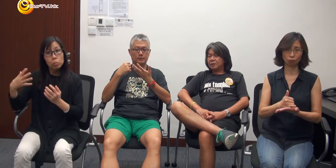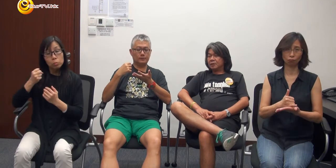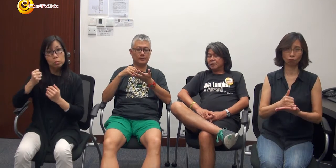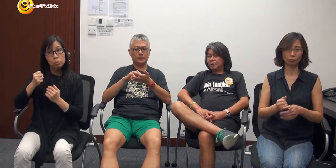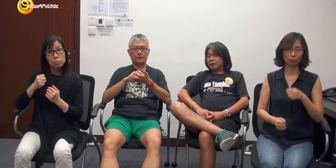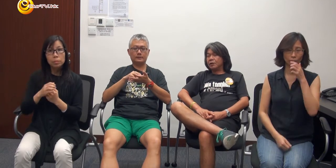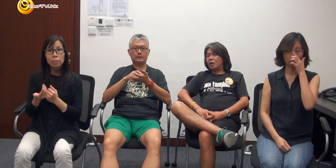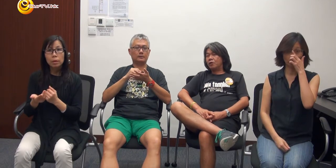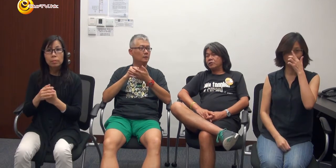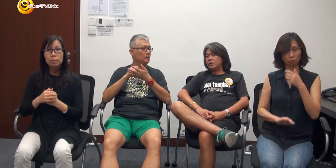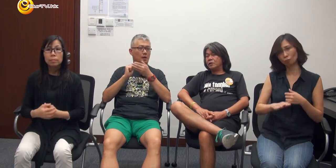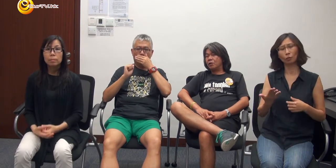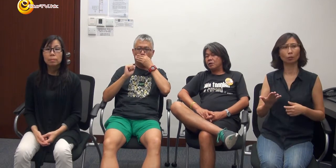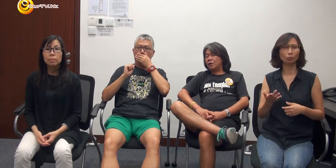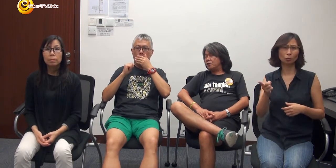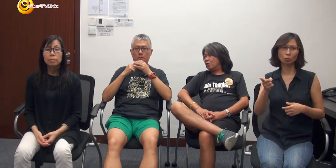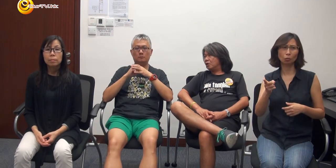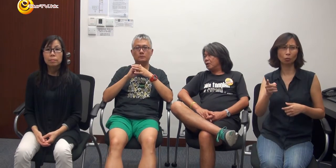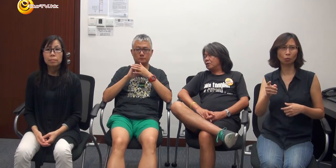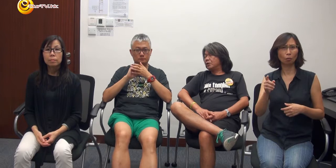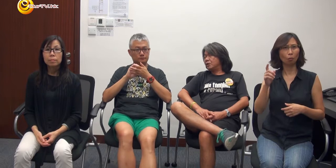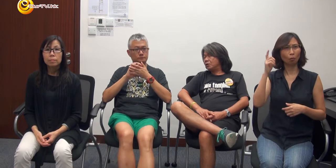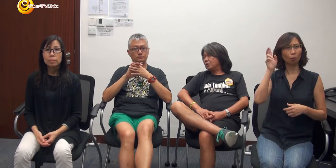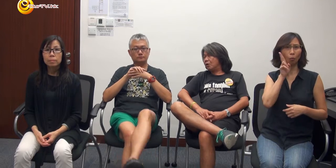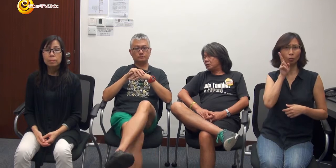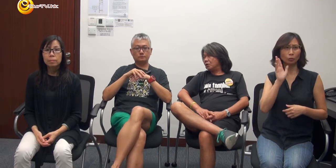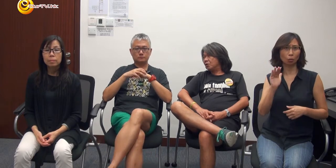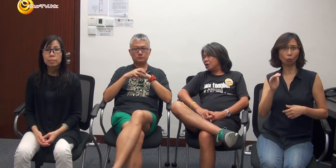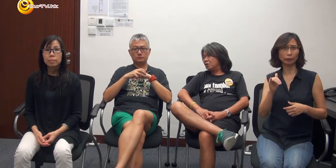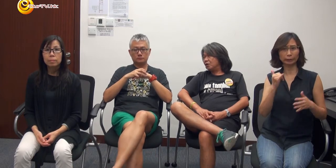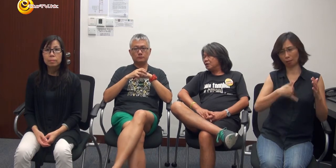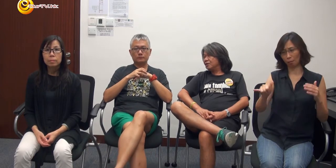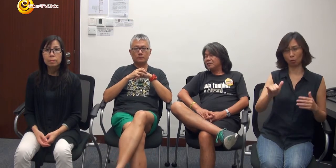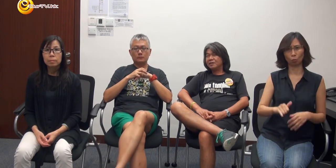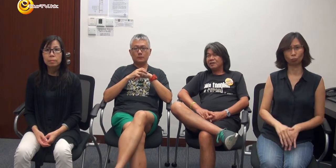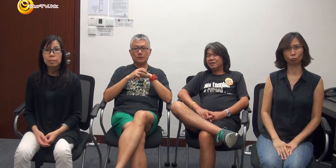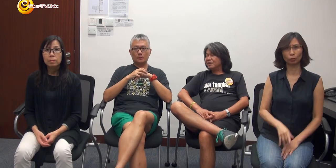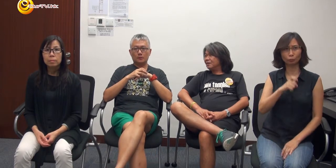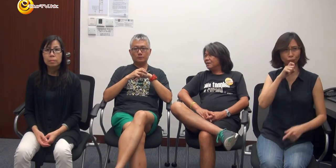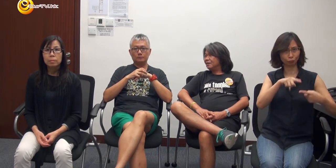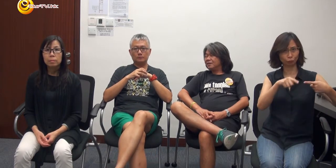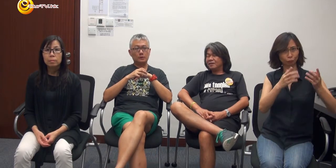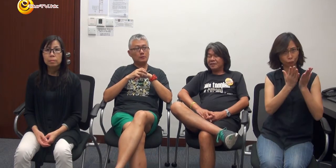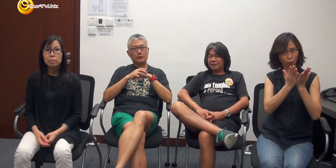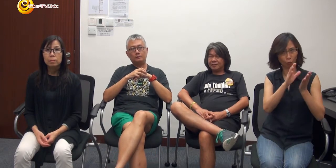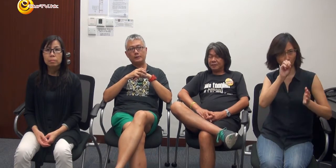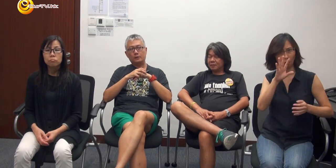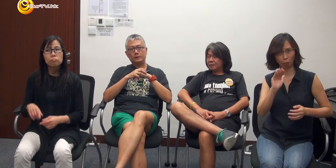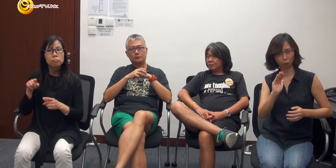所以 咁但係佢好似可以叫離場嘅係嘛？有啲大學就可以叫佢離場嘅。 咁依、這個我諗依喺依一度就